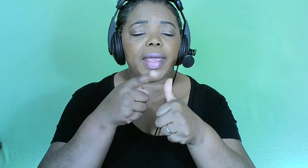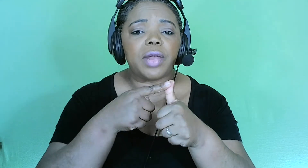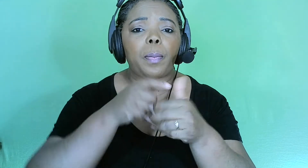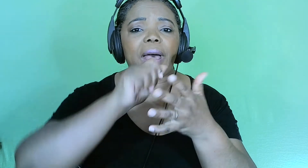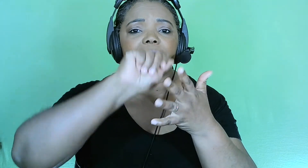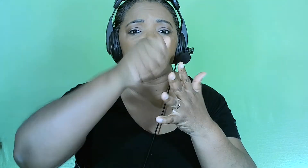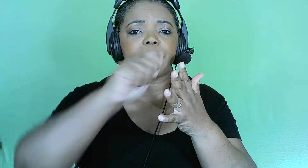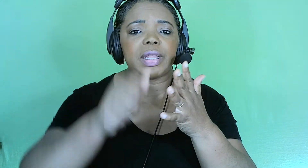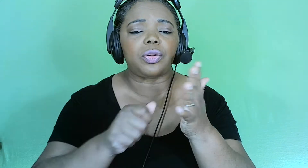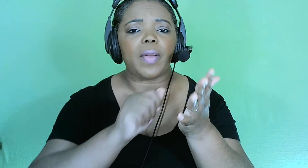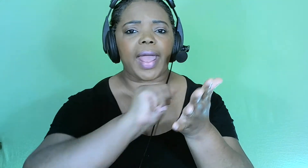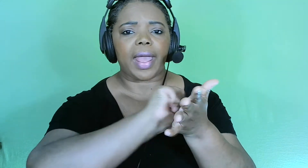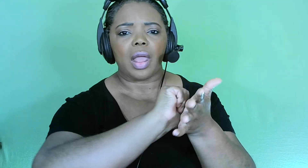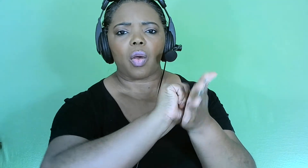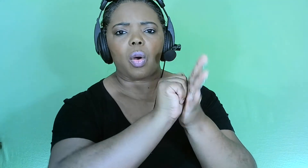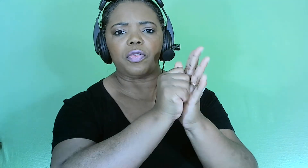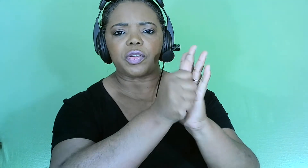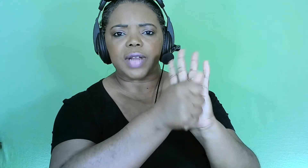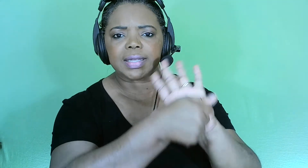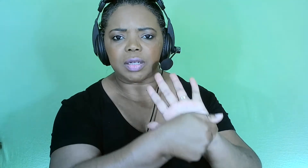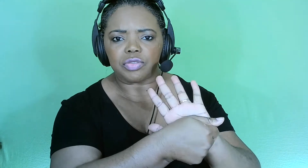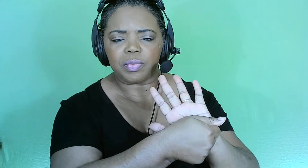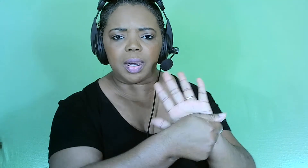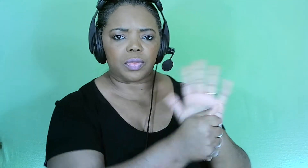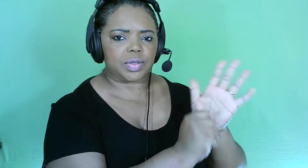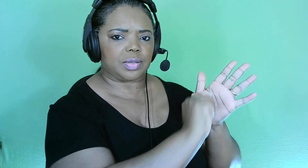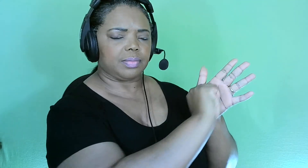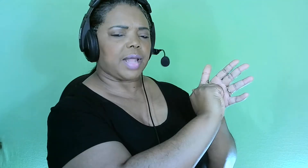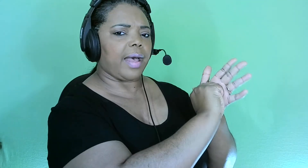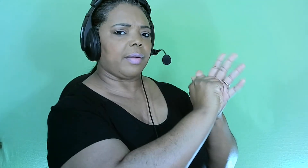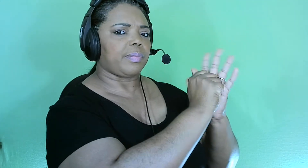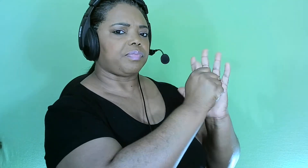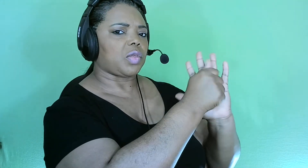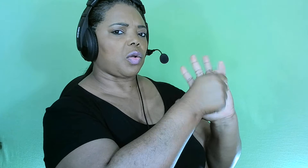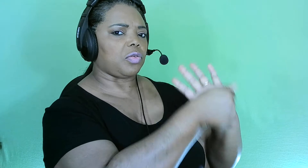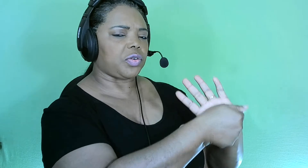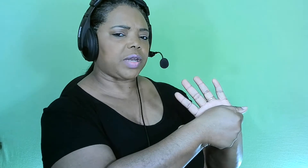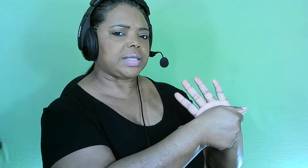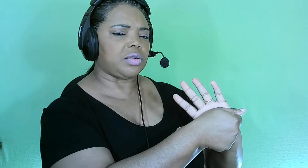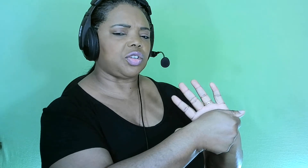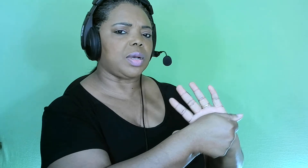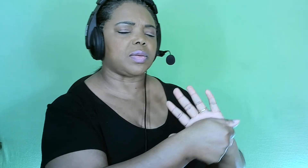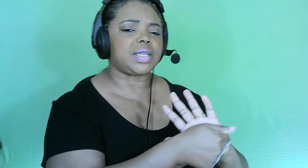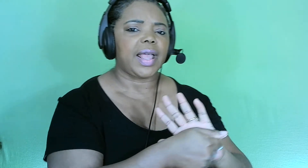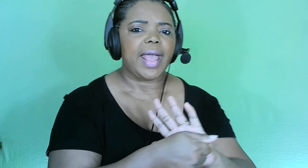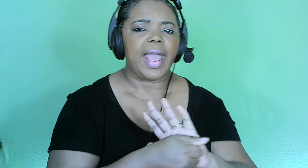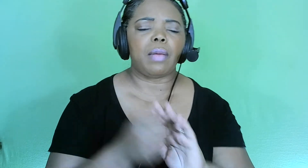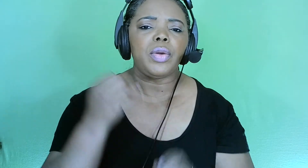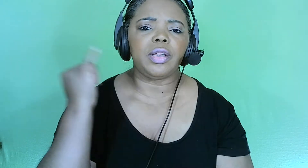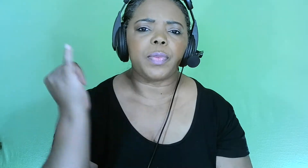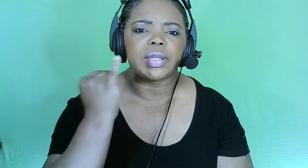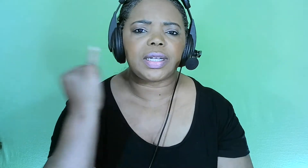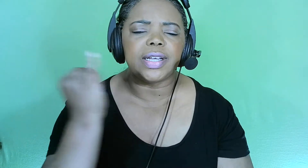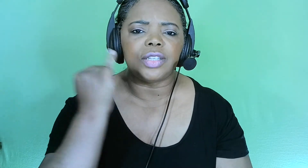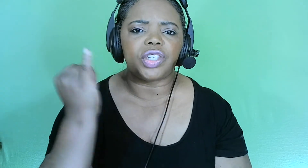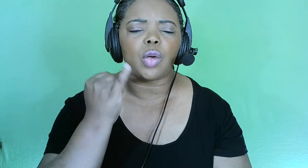primeiro parâmetro é configuração de mãos, tá? Configuração de mãos. É muito importante, enquanto